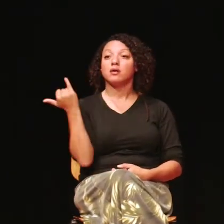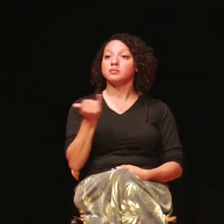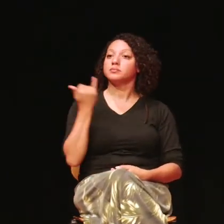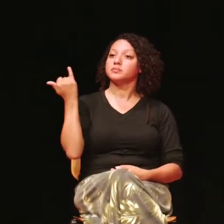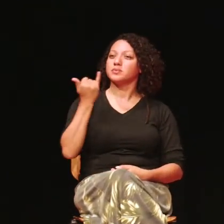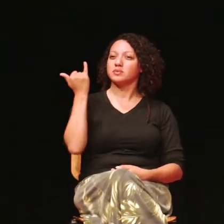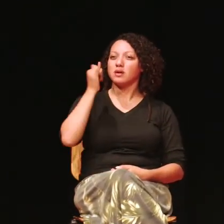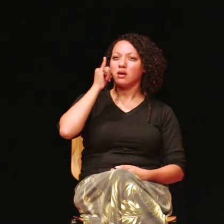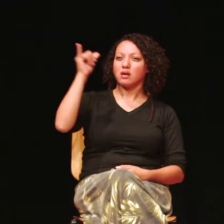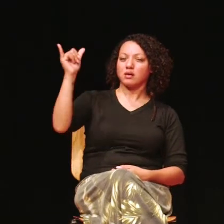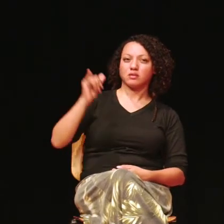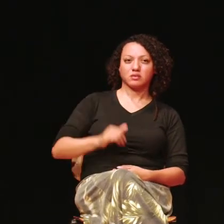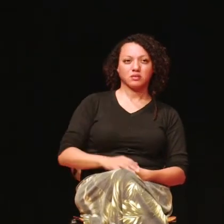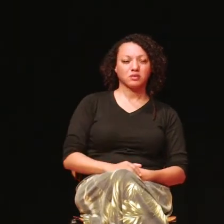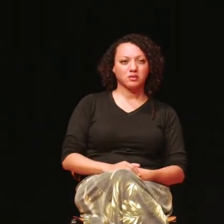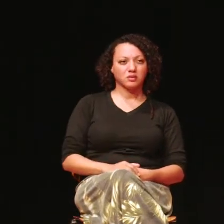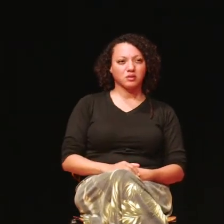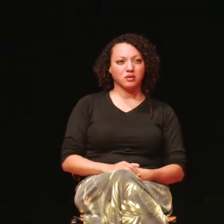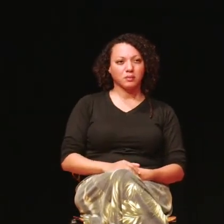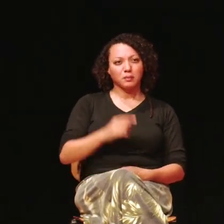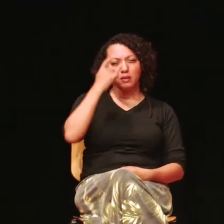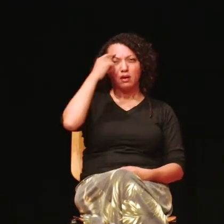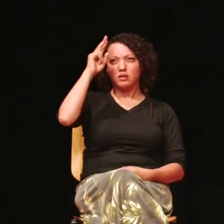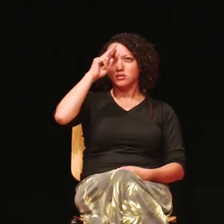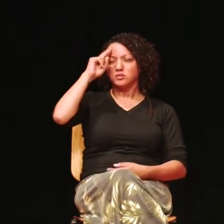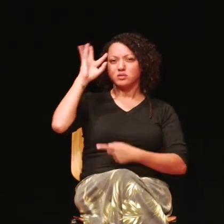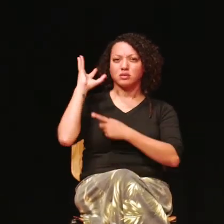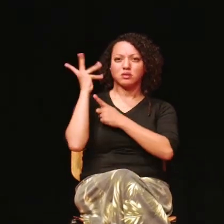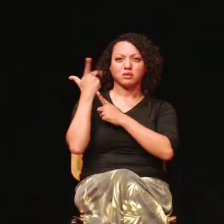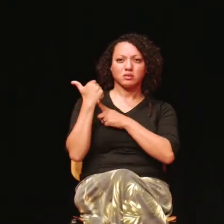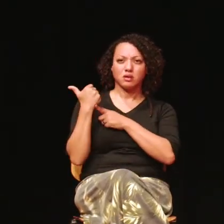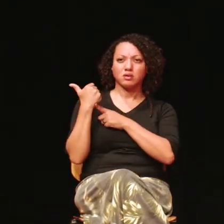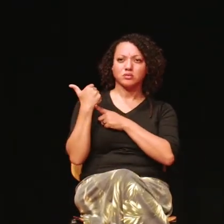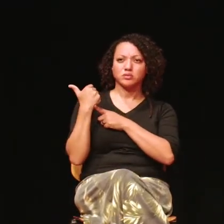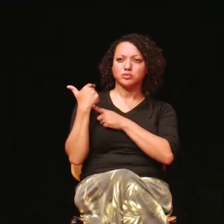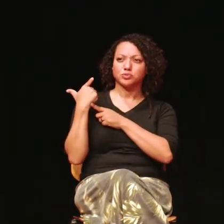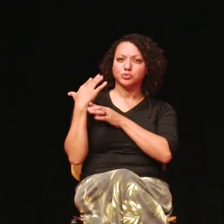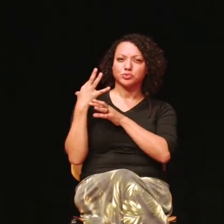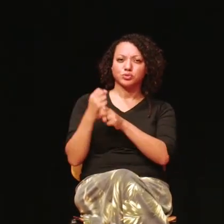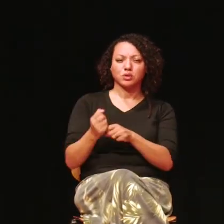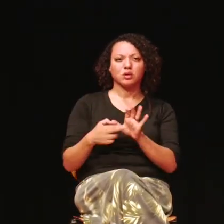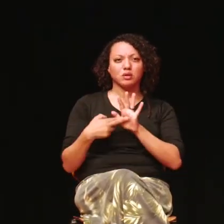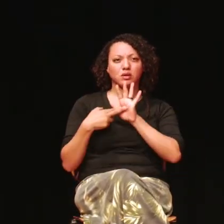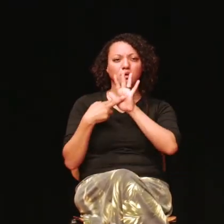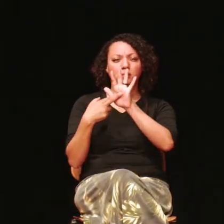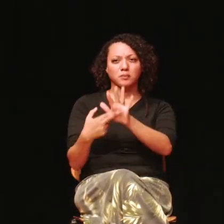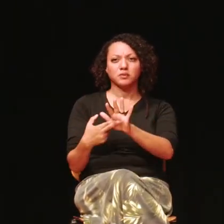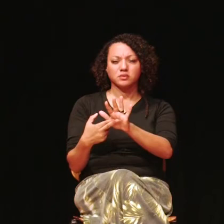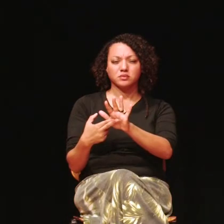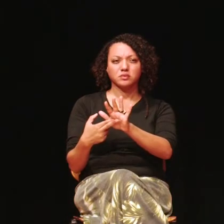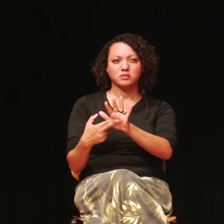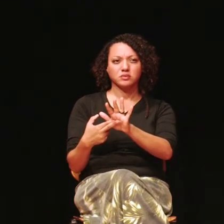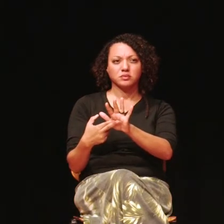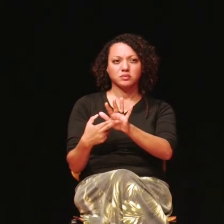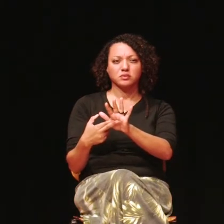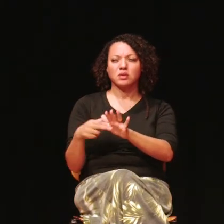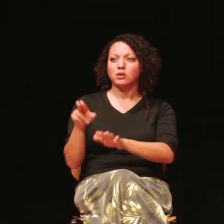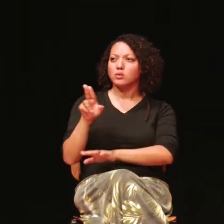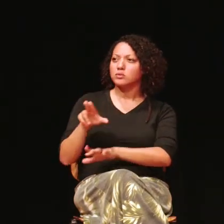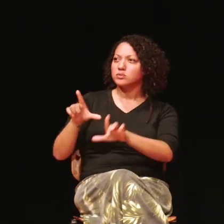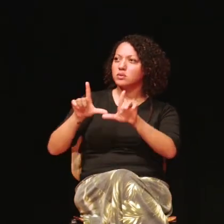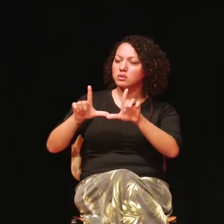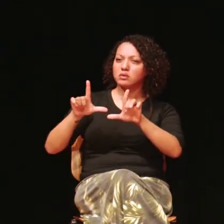importante evitar a ideia que a história da arte, por representar, digamos assim, por se ocupar de obras